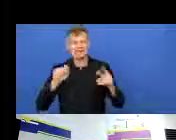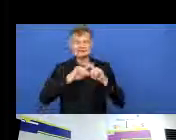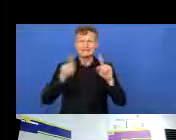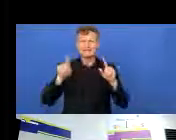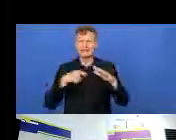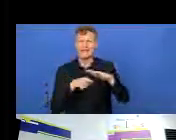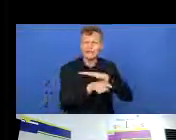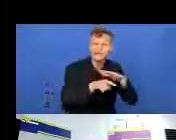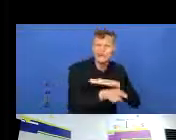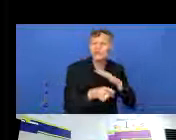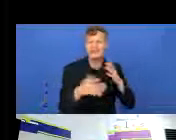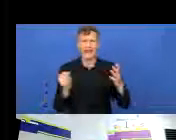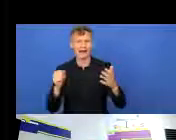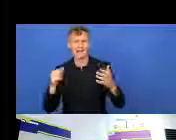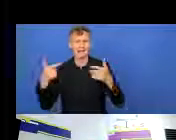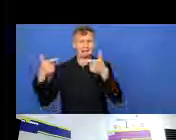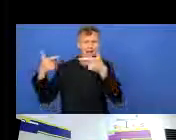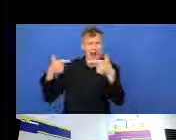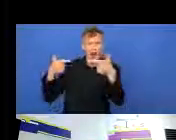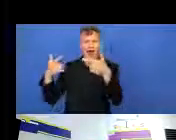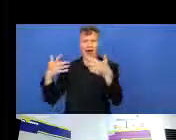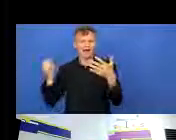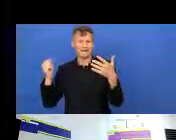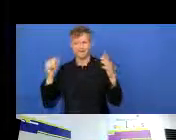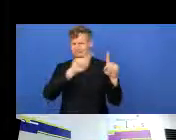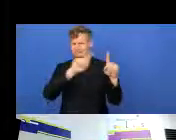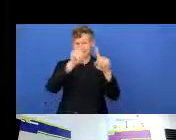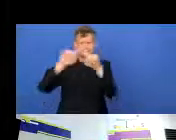amplifié cette difficulté d'accès.